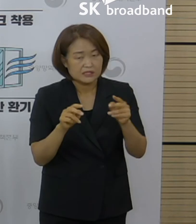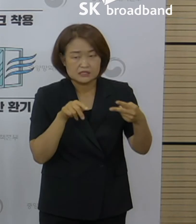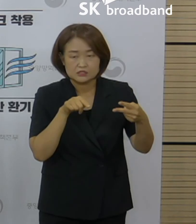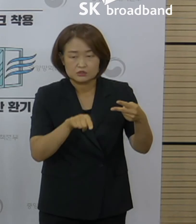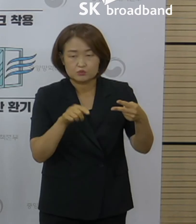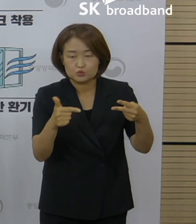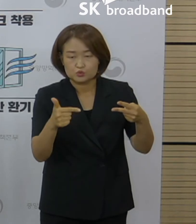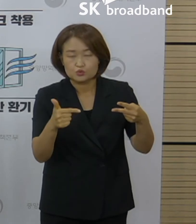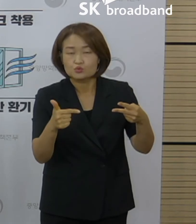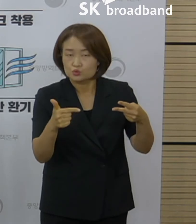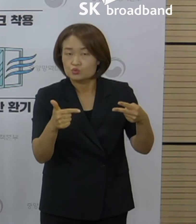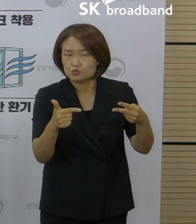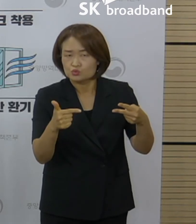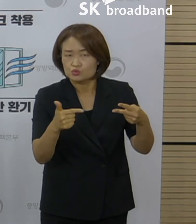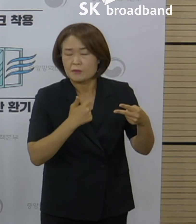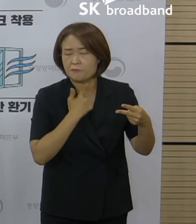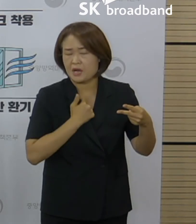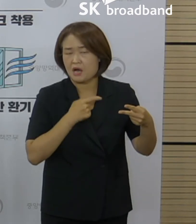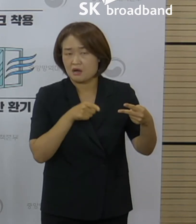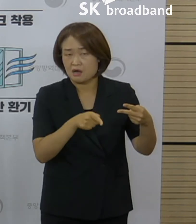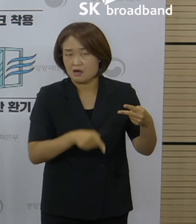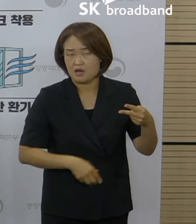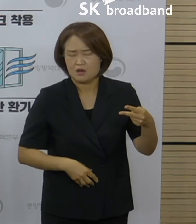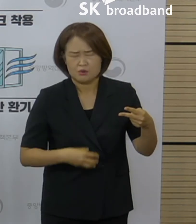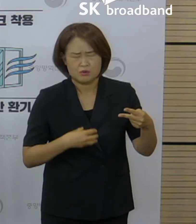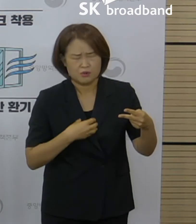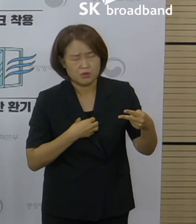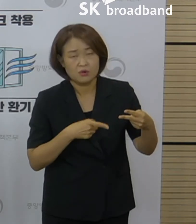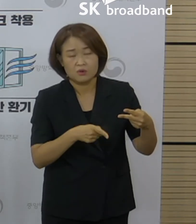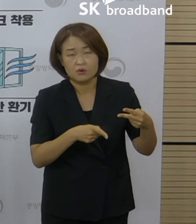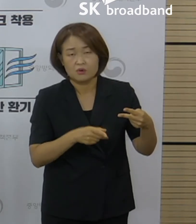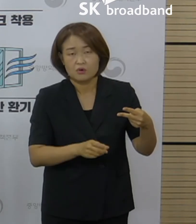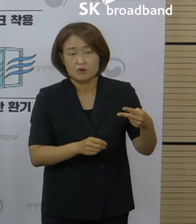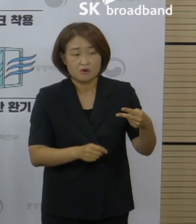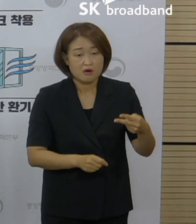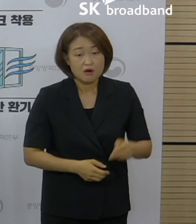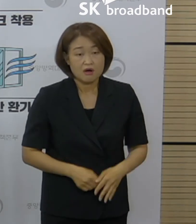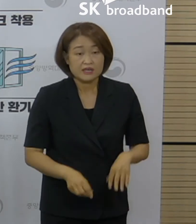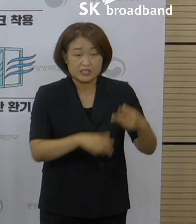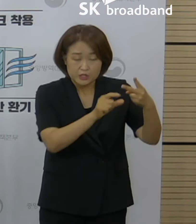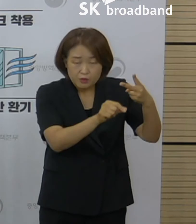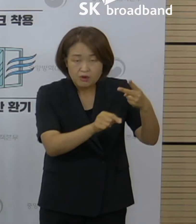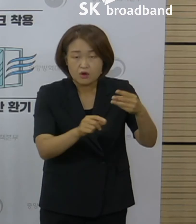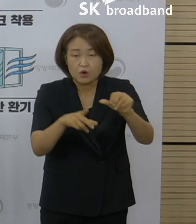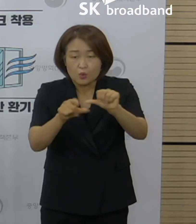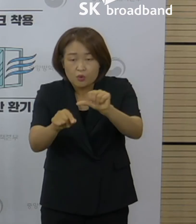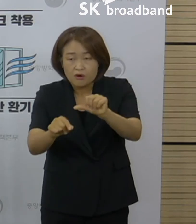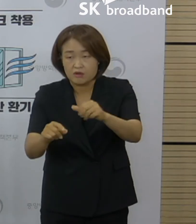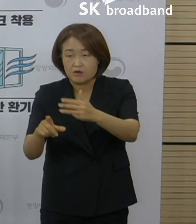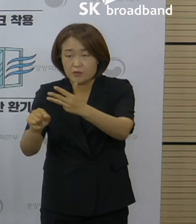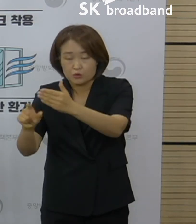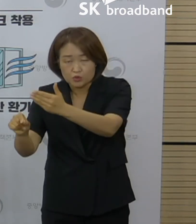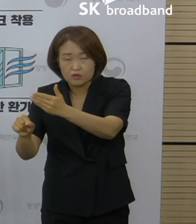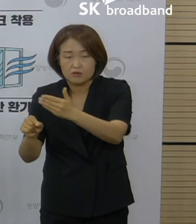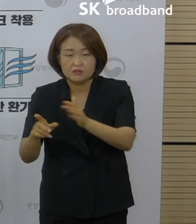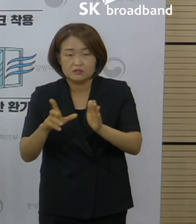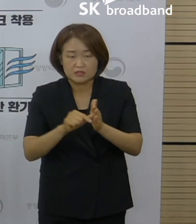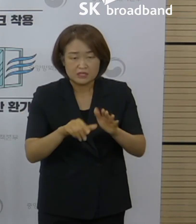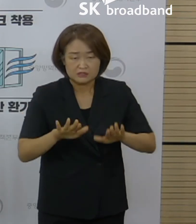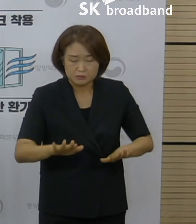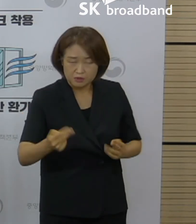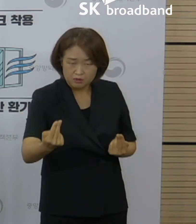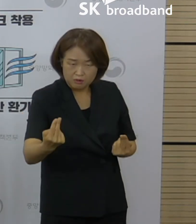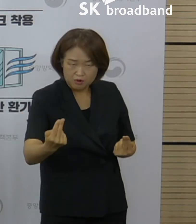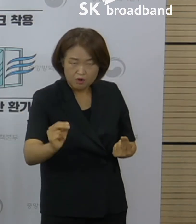2.6을 기록한 적도 있었고 그 유행 시기시기마다 지금보다 훨씬 높은 수준을 나타낸 적도 있었습니다.